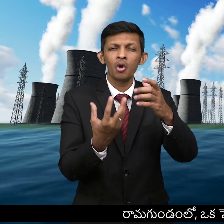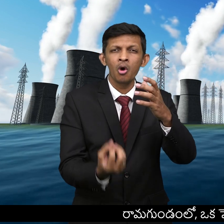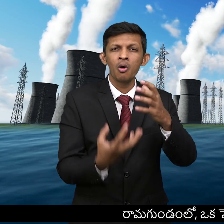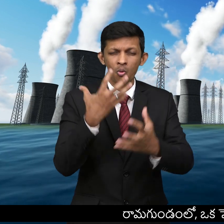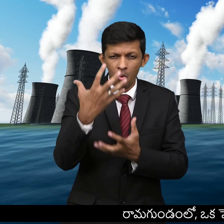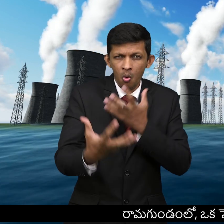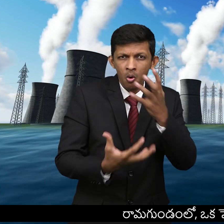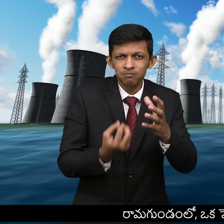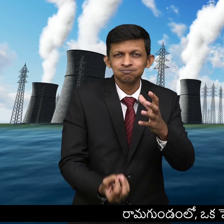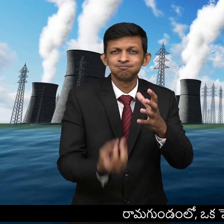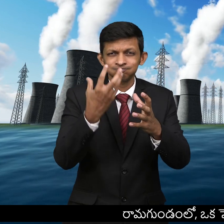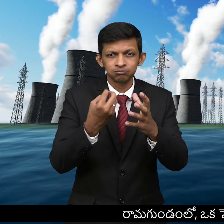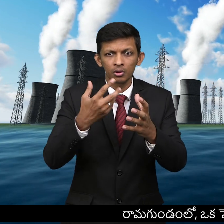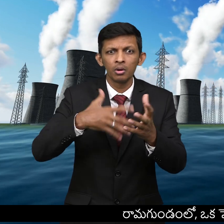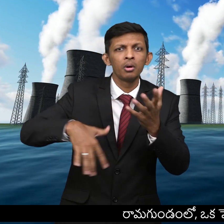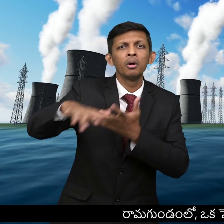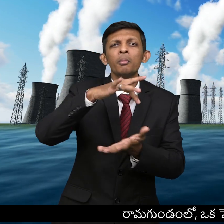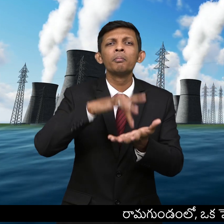పవర్ స్టేషన్ ఉంది.